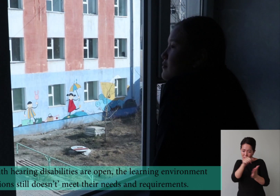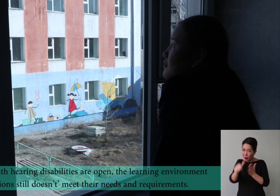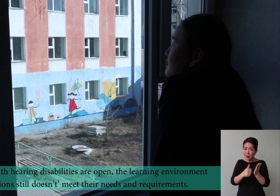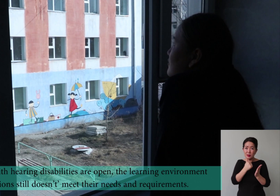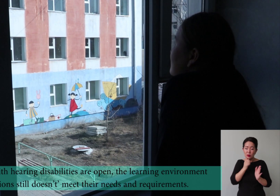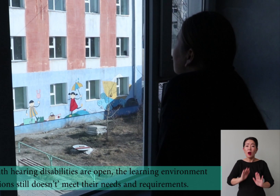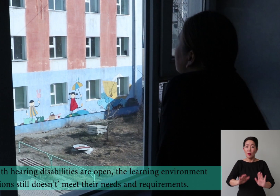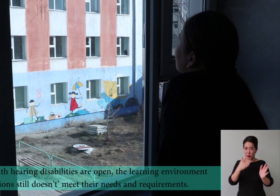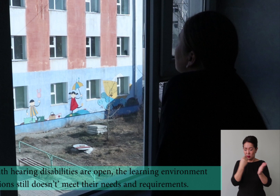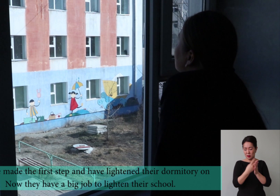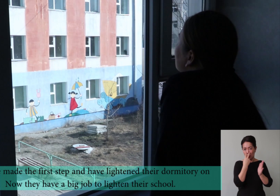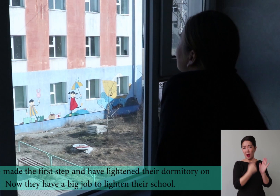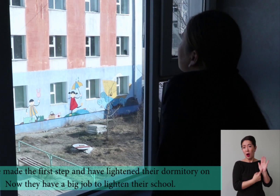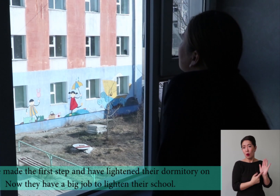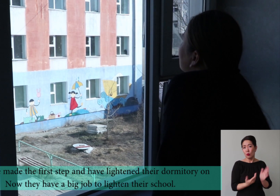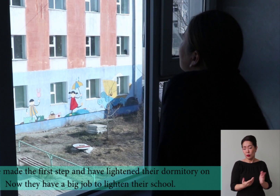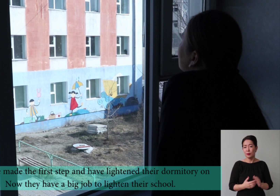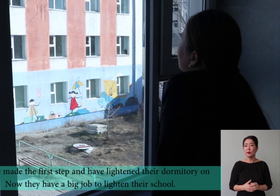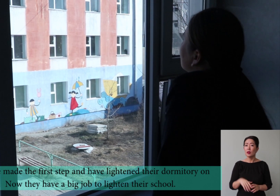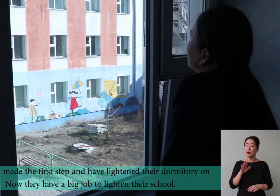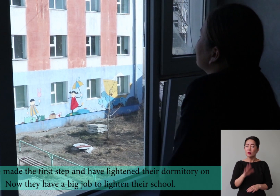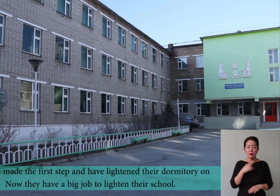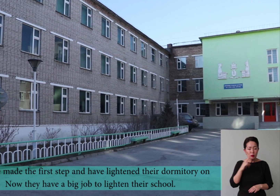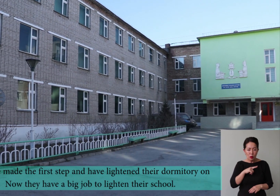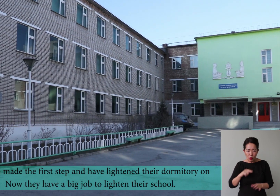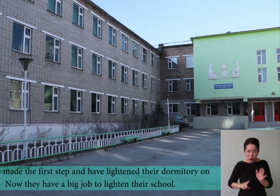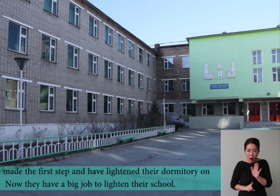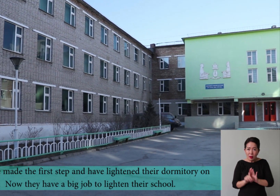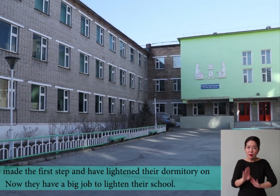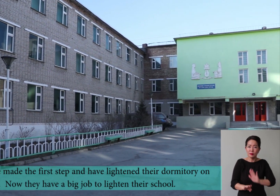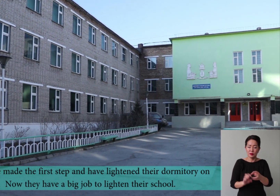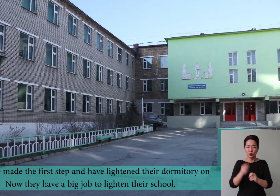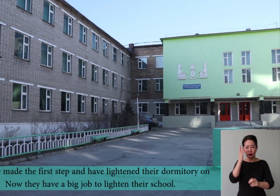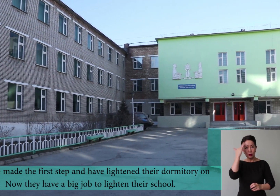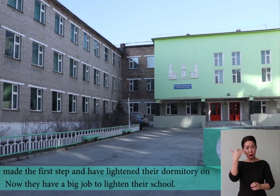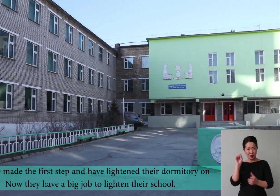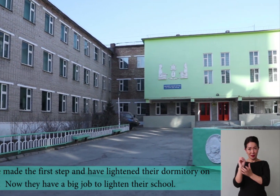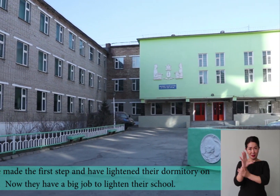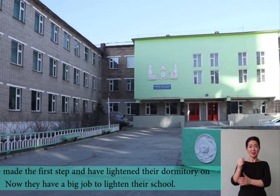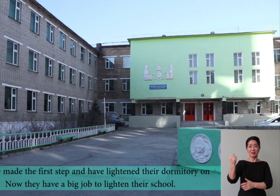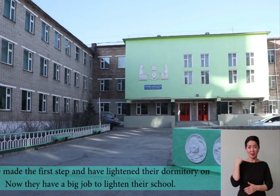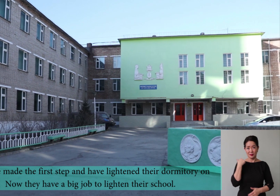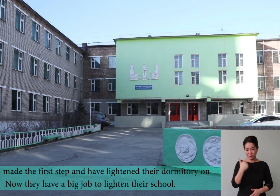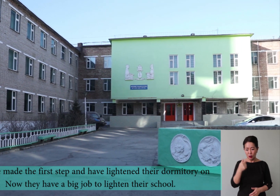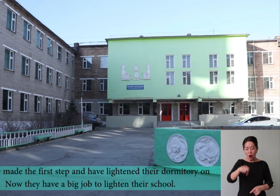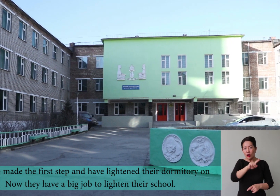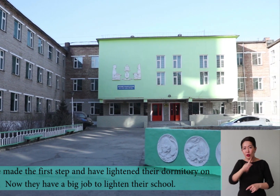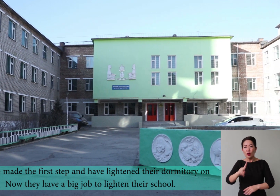байгааг эндээс харж болно. Тэд ихний алхмаа өөрсдөө хийж дотор арай гэрэлтүүлж чадсан. Харин одоо сургуулаа гэрэлтүүлэх